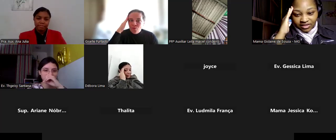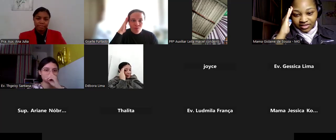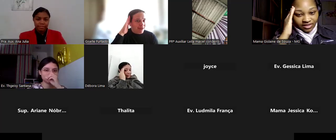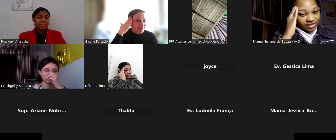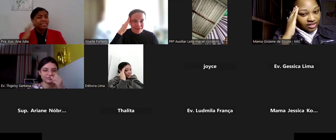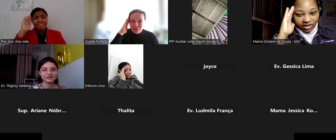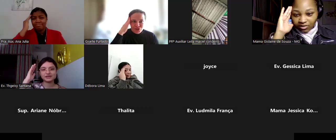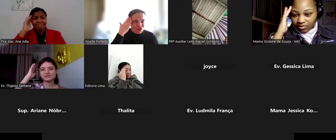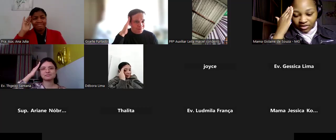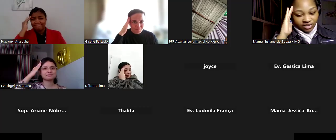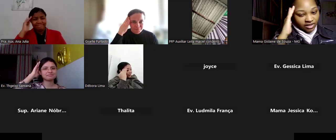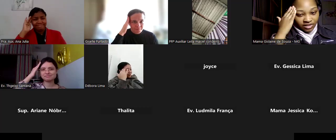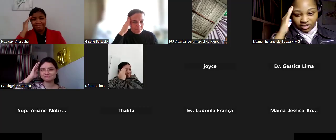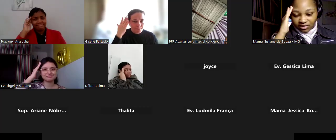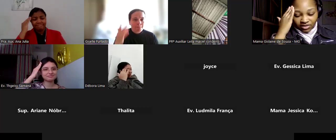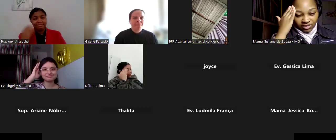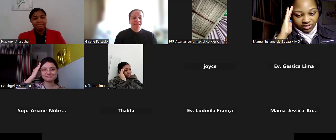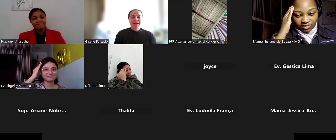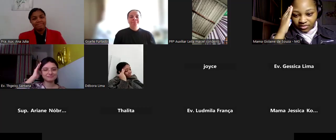Não entendi. Tá?